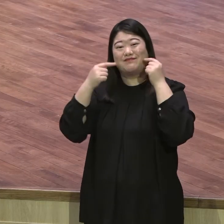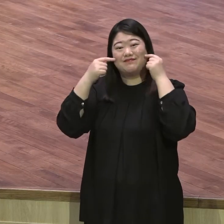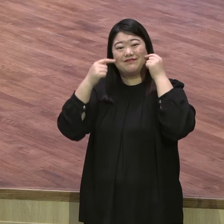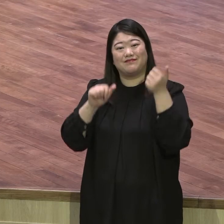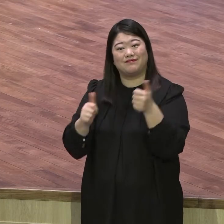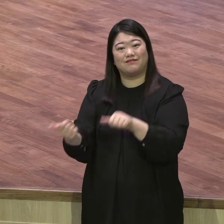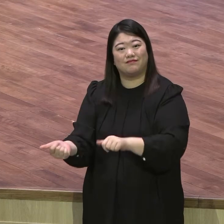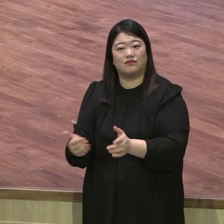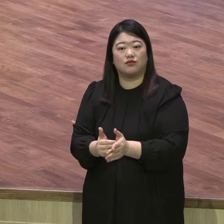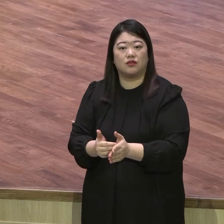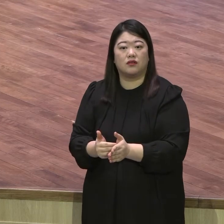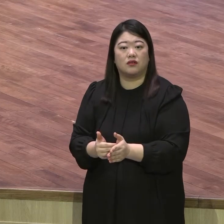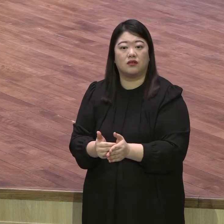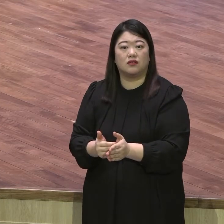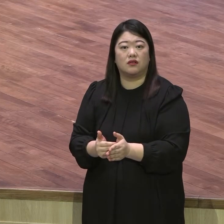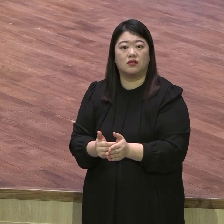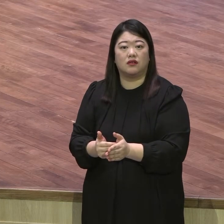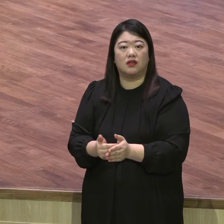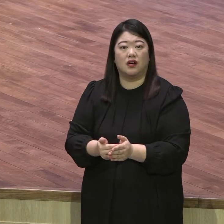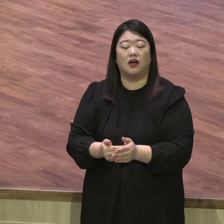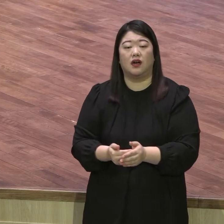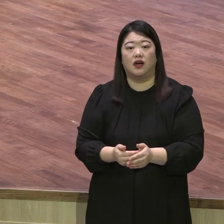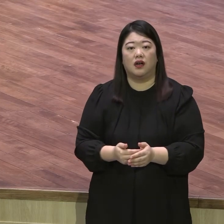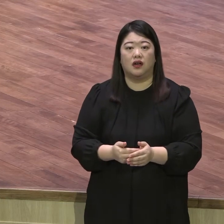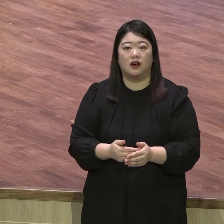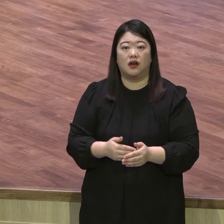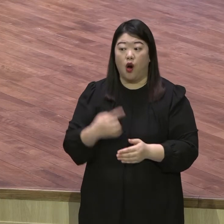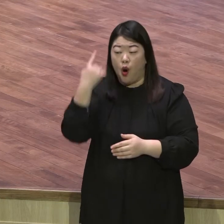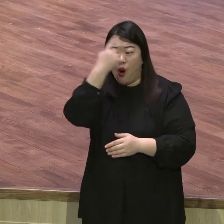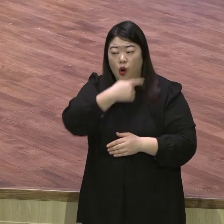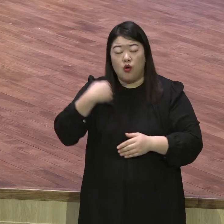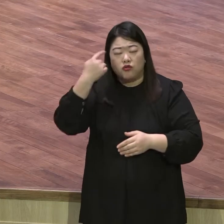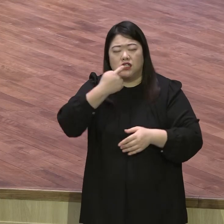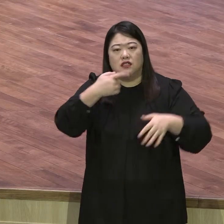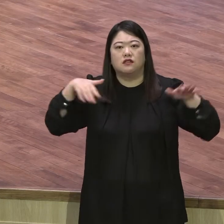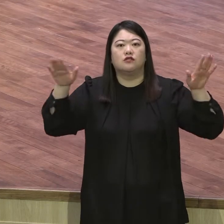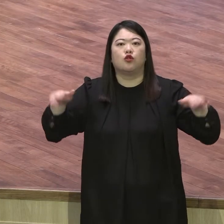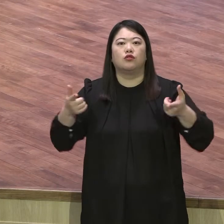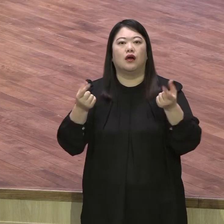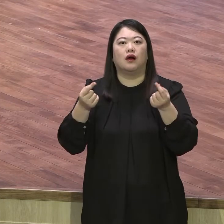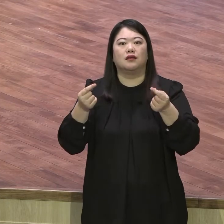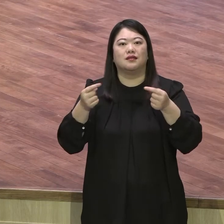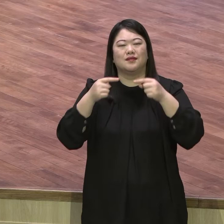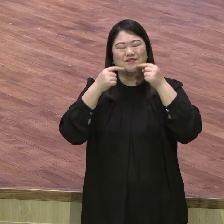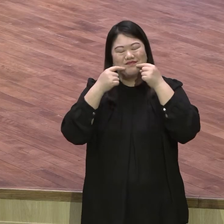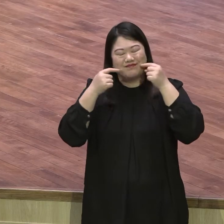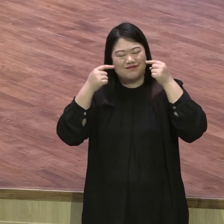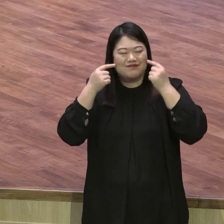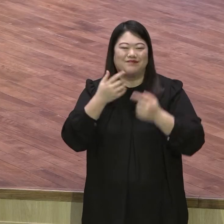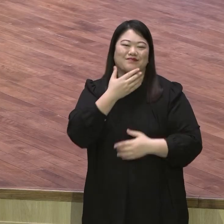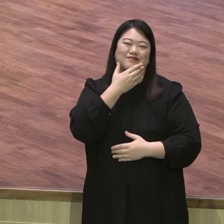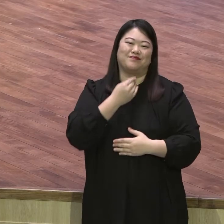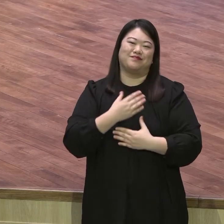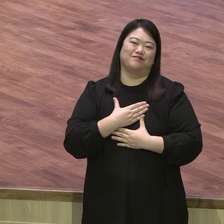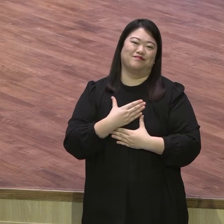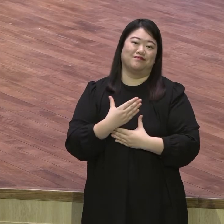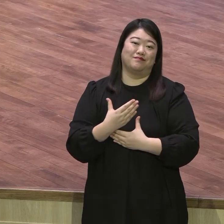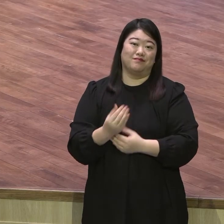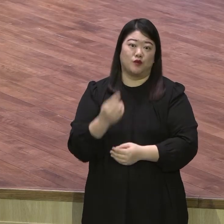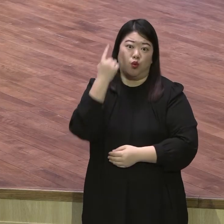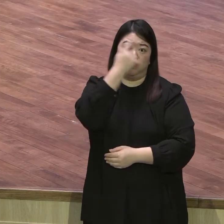돌에 맞아 피 흘리면서 빼부러지면서 천사와 같았더라. 그만큼 평안했단